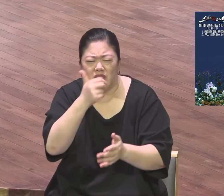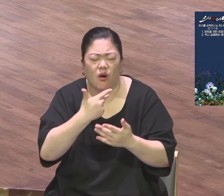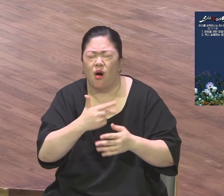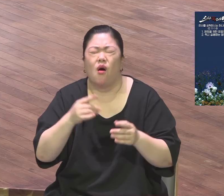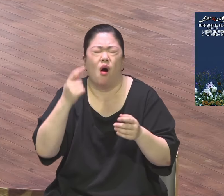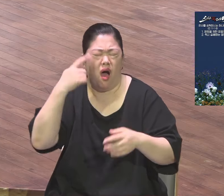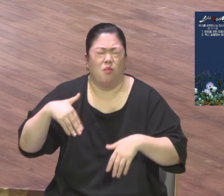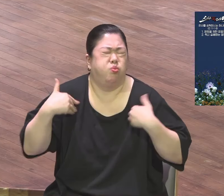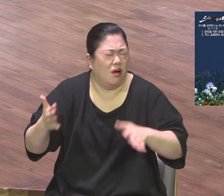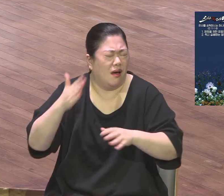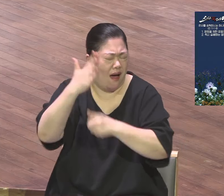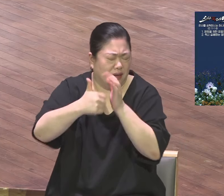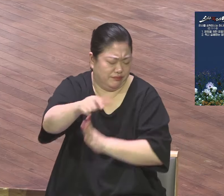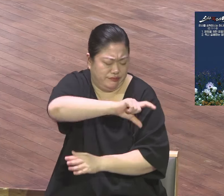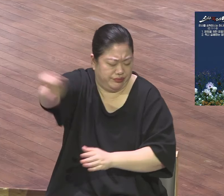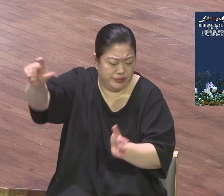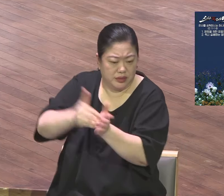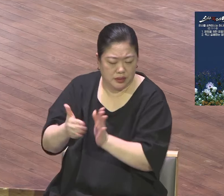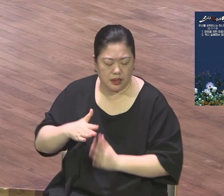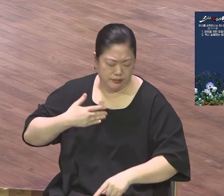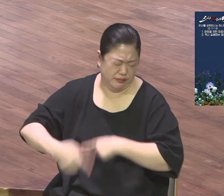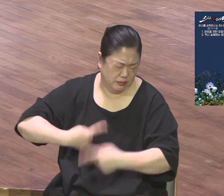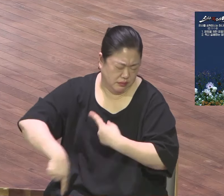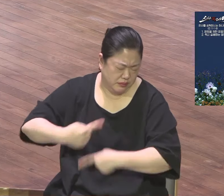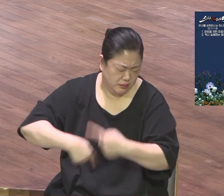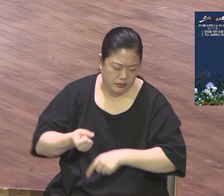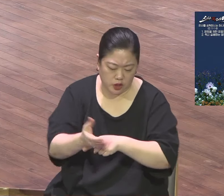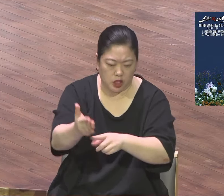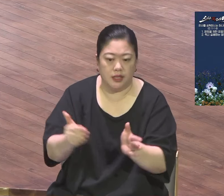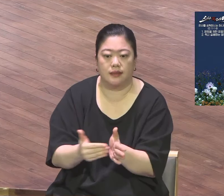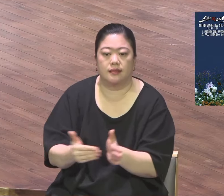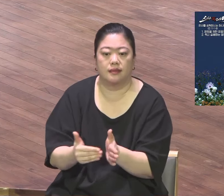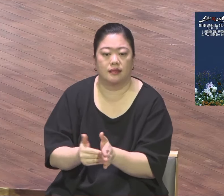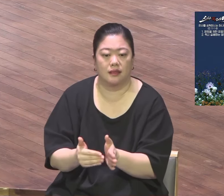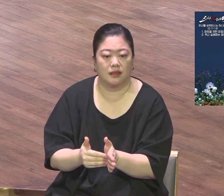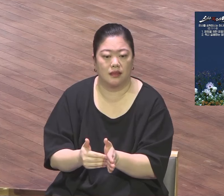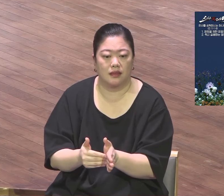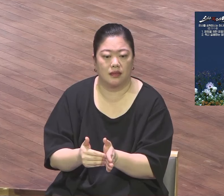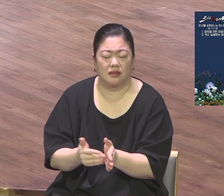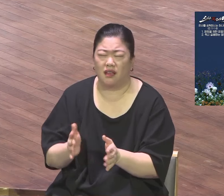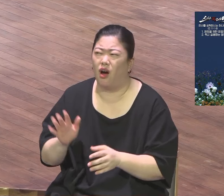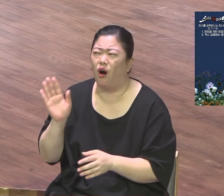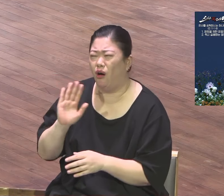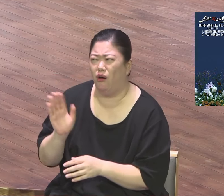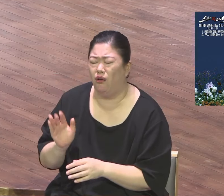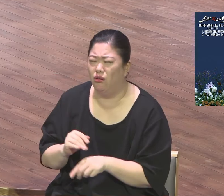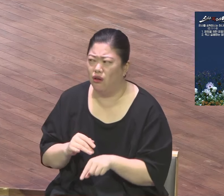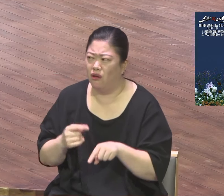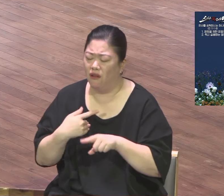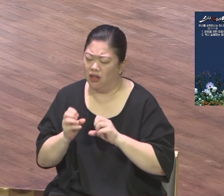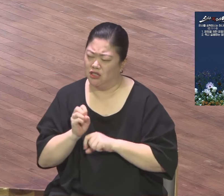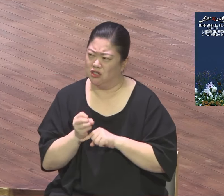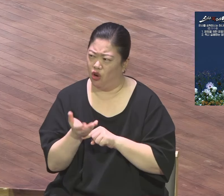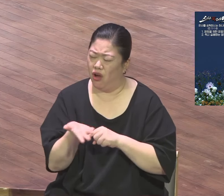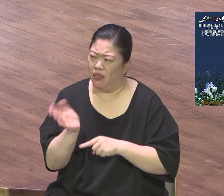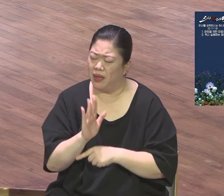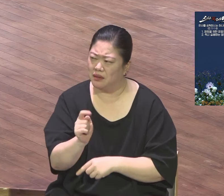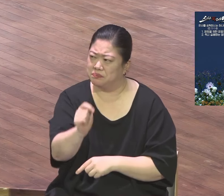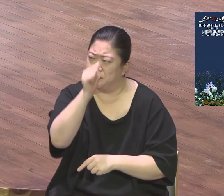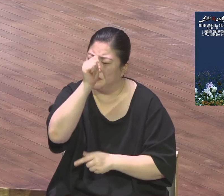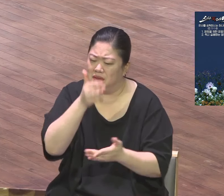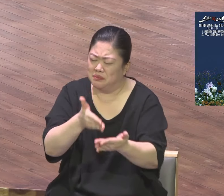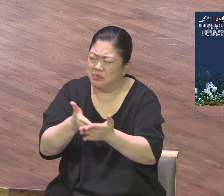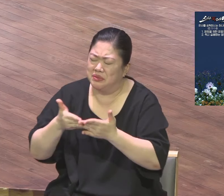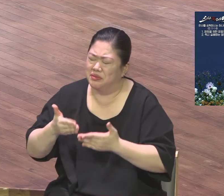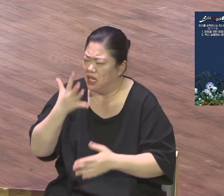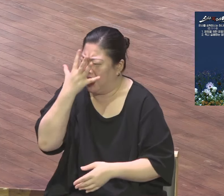할 것을 뿌리기만 하면 돼요. 농부가. 아멘. 그건 뭐 나올까 안 나올까 왜 그런 걱정까지 하나. 그 하나님이